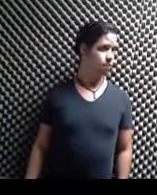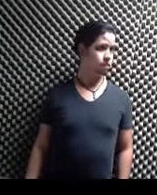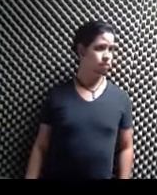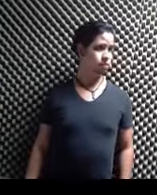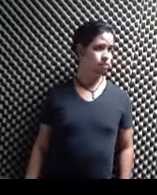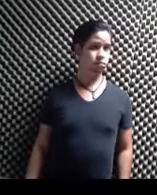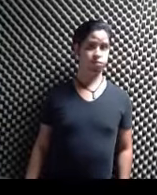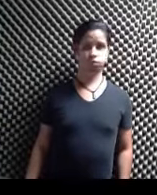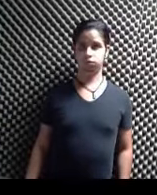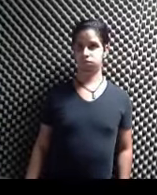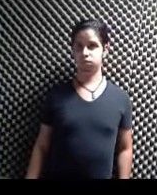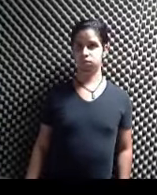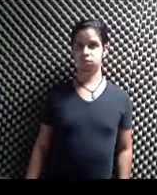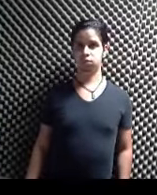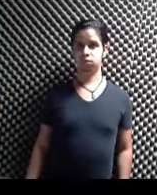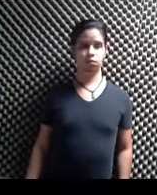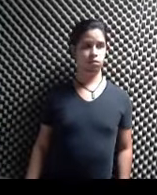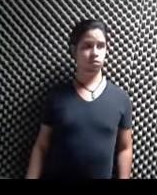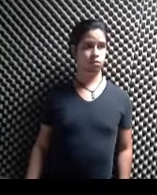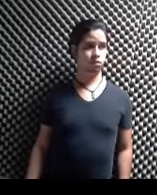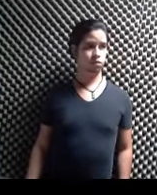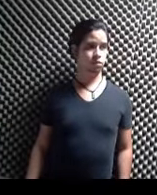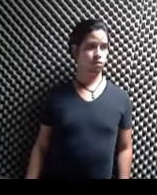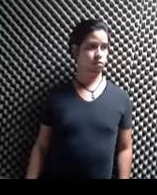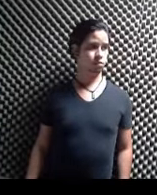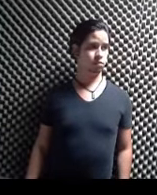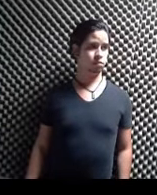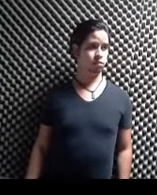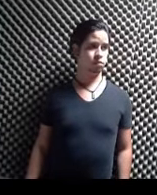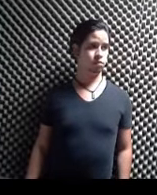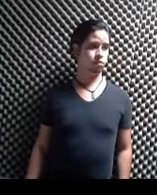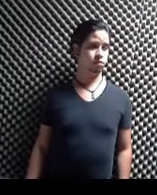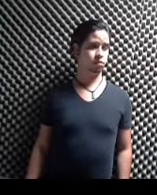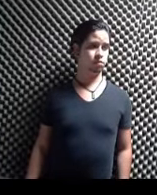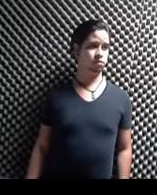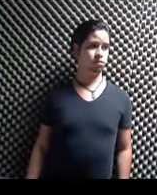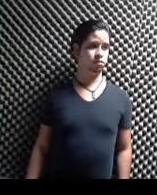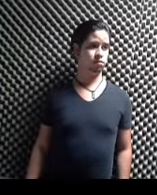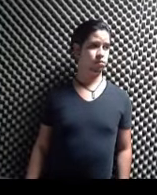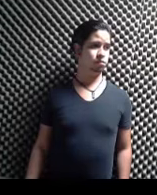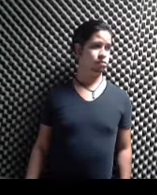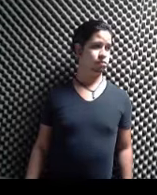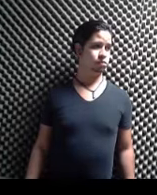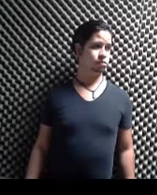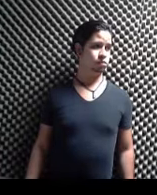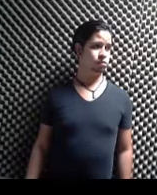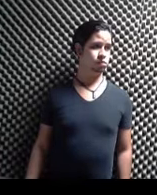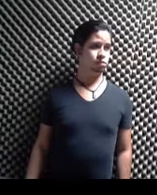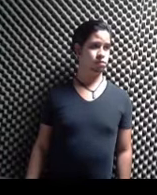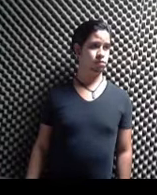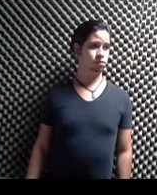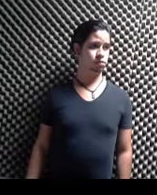Chillo de Fajardo, la alcapurria de piñones, pastelillo en Guayama y en Salina, unos tostones. ¿Y eso con qué sale?